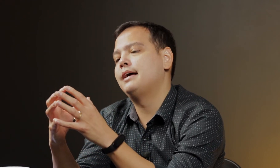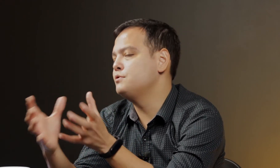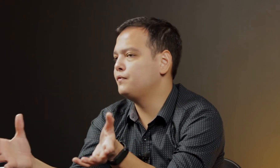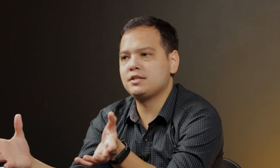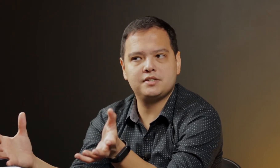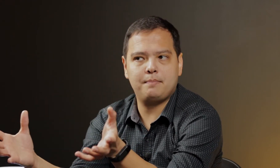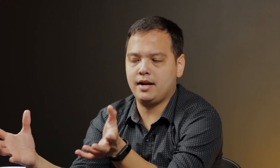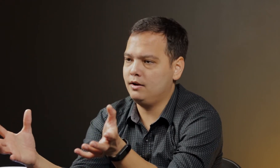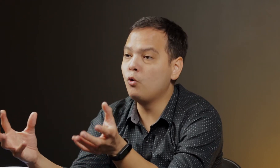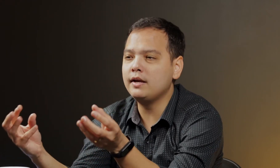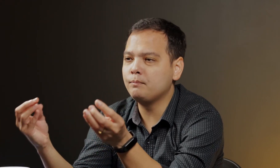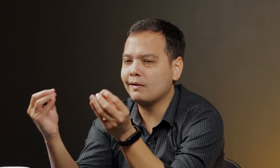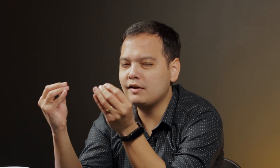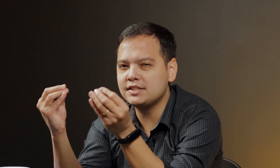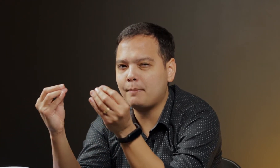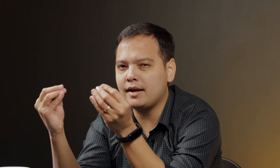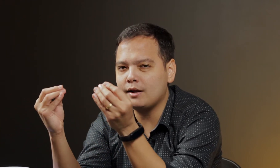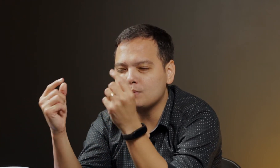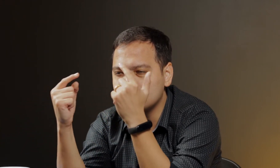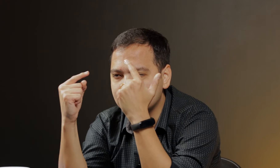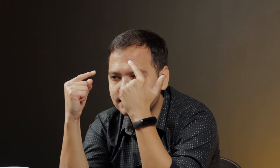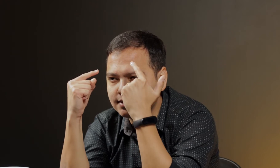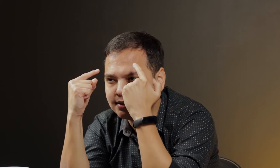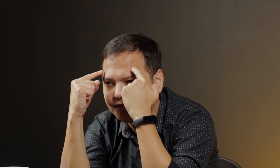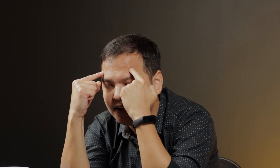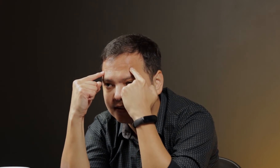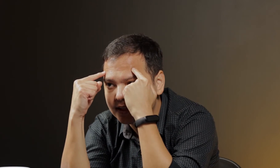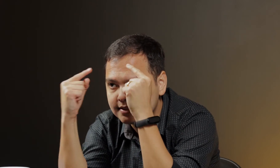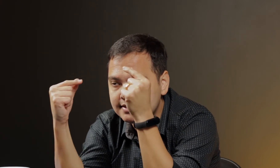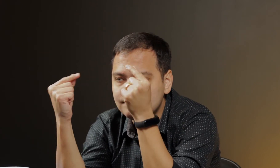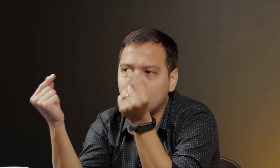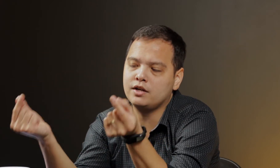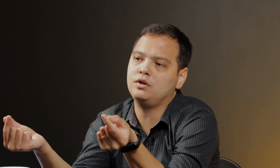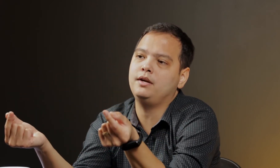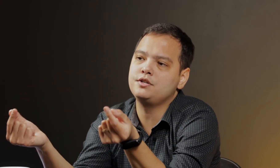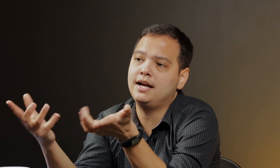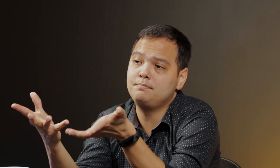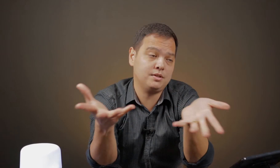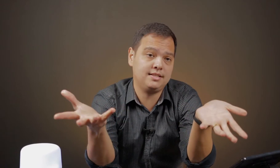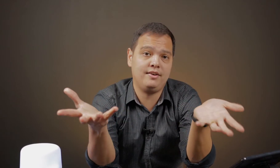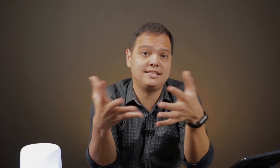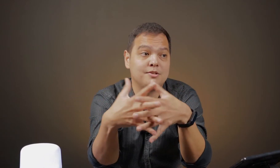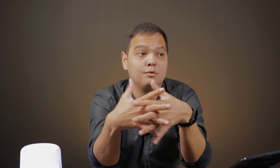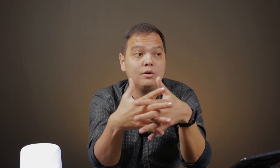muito difícil que você aprenda, ou que o que você aprendeu se fixe e se desenvolva na sua mente. Aí pode ser que você fale assim, mas eu não tenho com